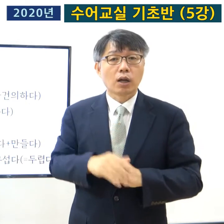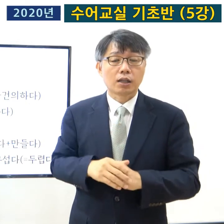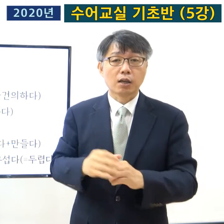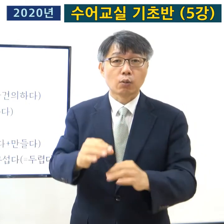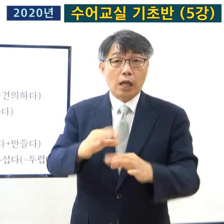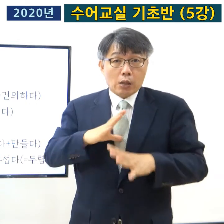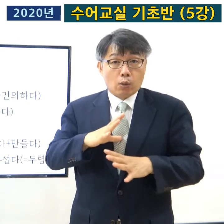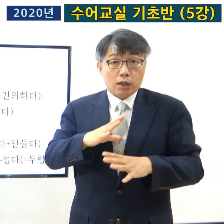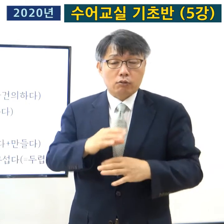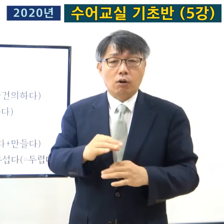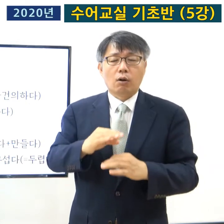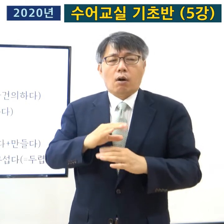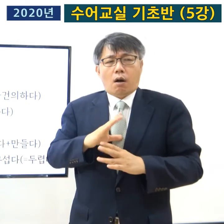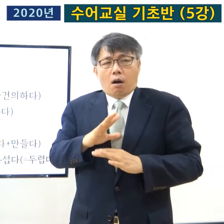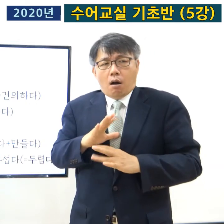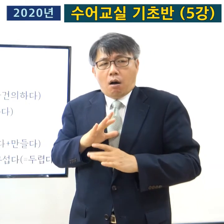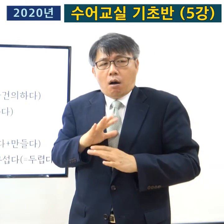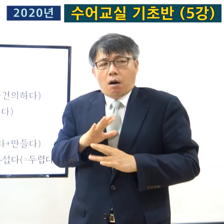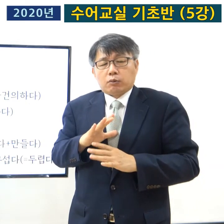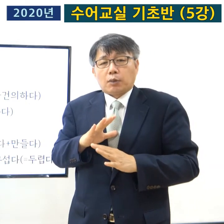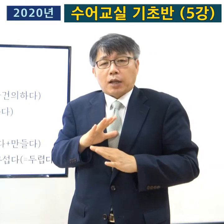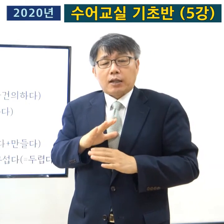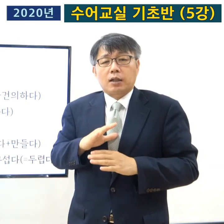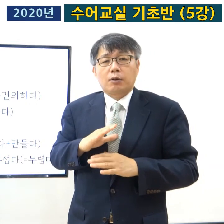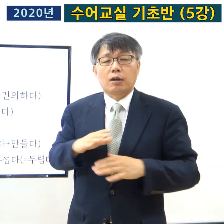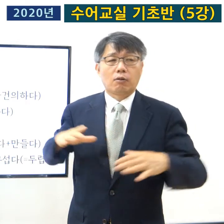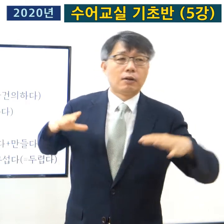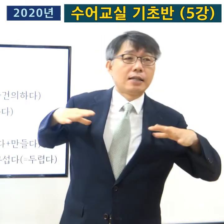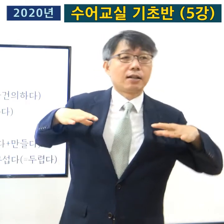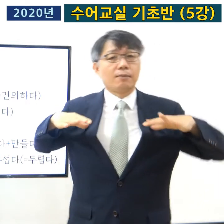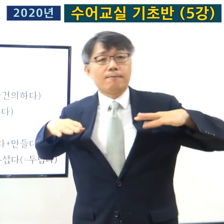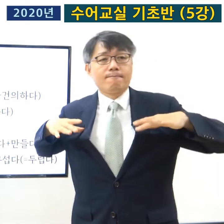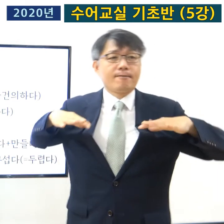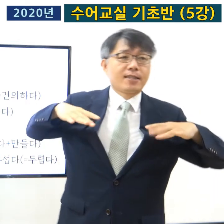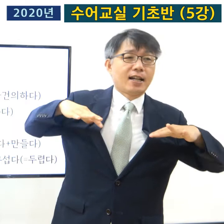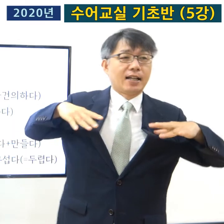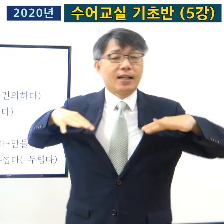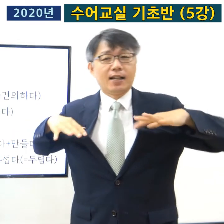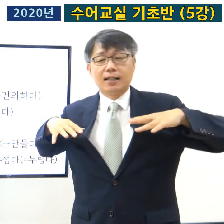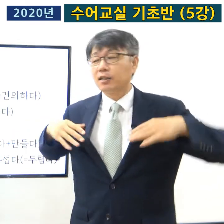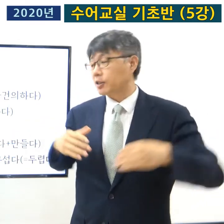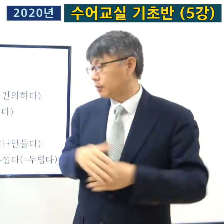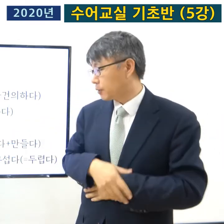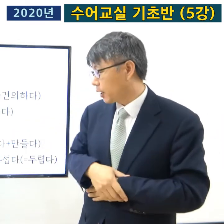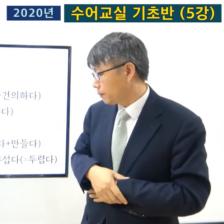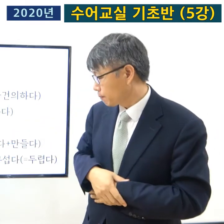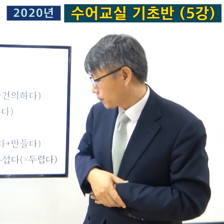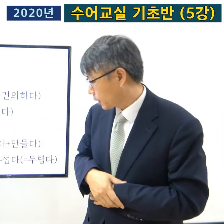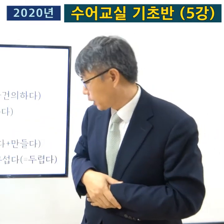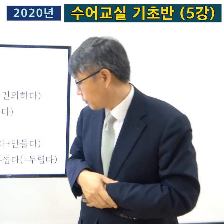이게 놀라다고요. 무섭다 이렇게 표현하고 이렇게 하면 자랑하다 이런 뜻입니다. 그